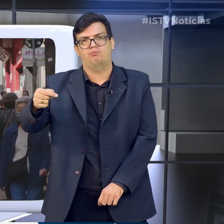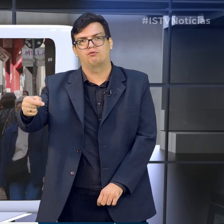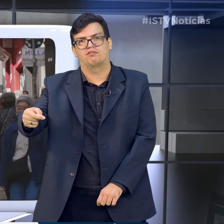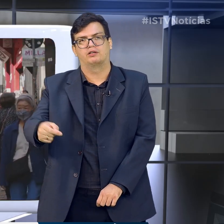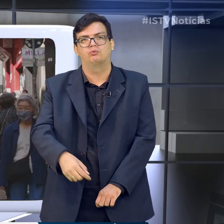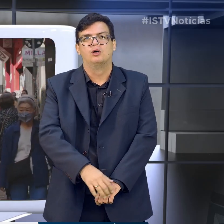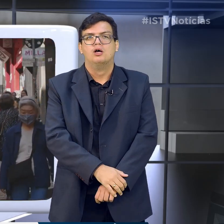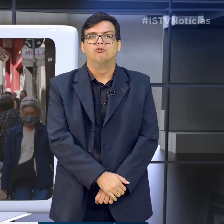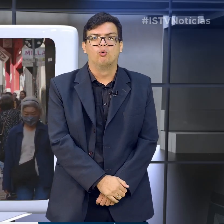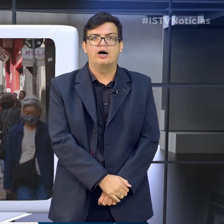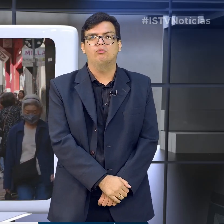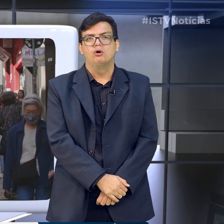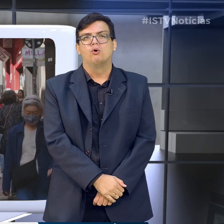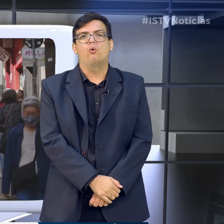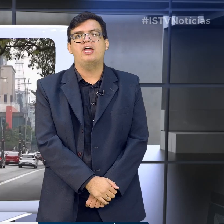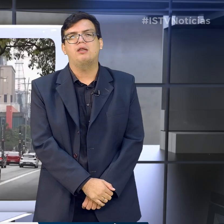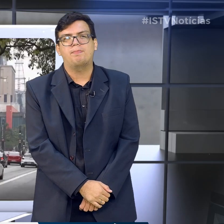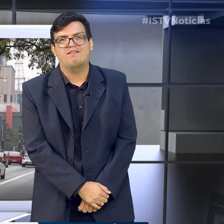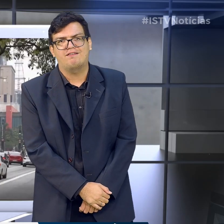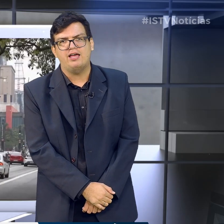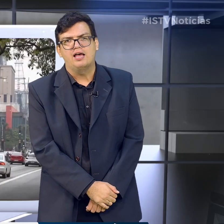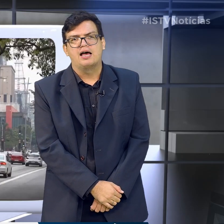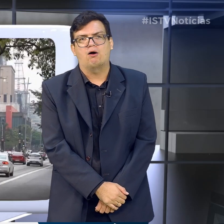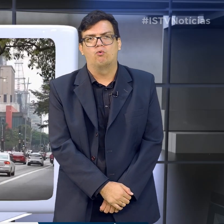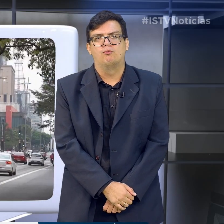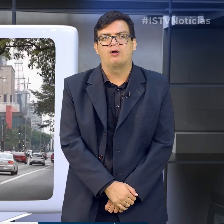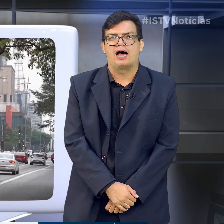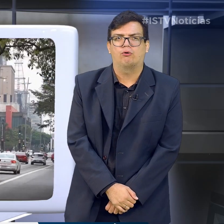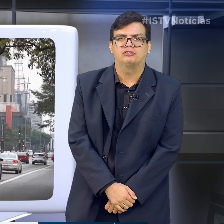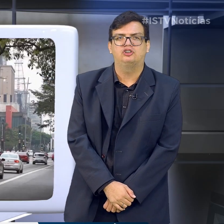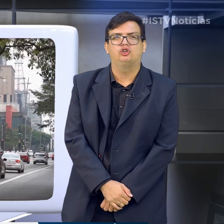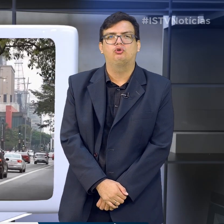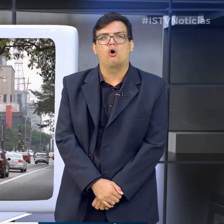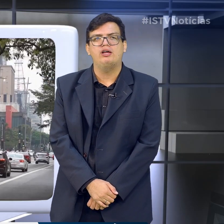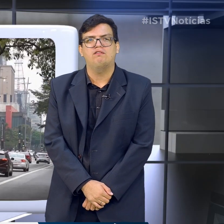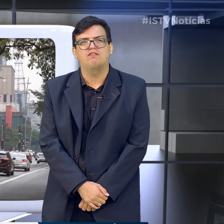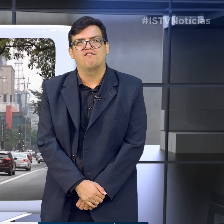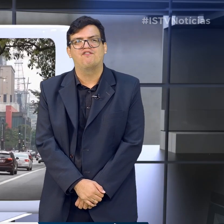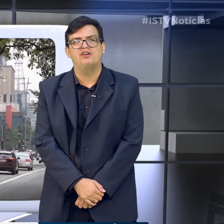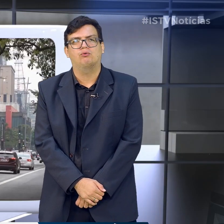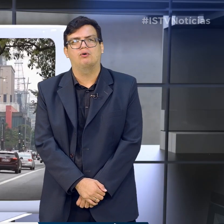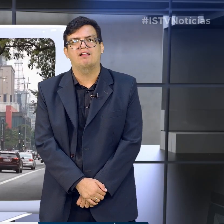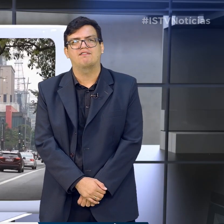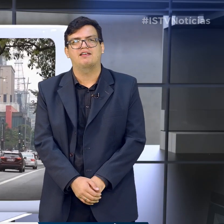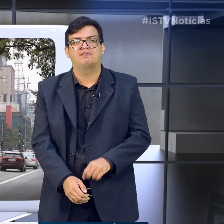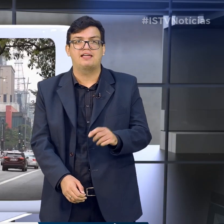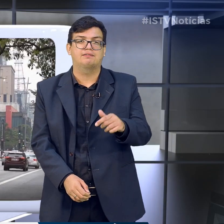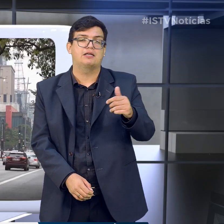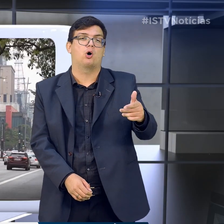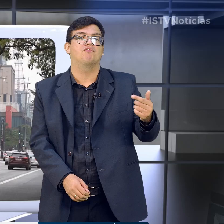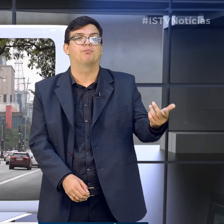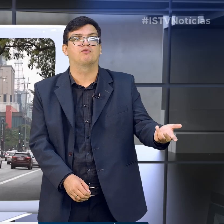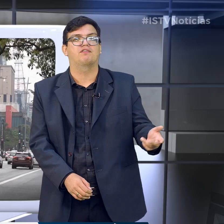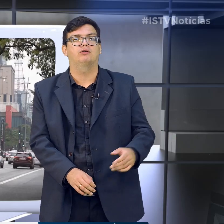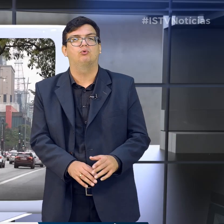0,53%. no ano o inpc acumula alta de 2,79 por cento